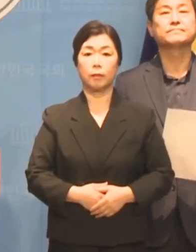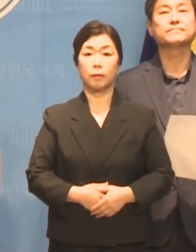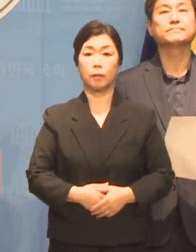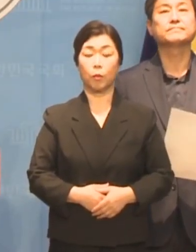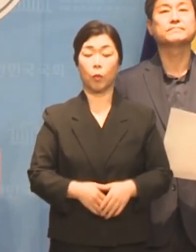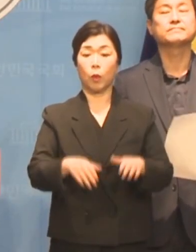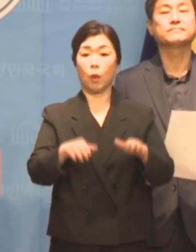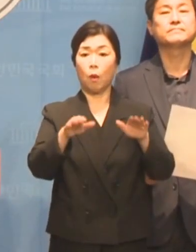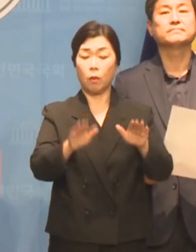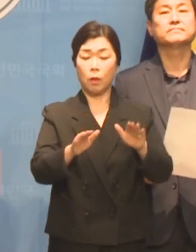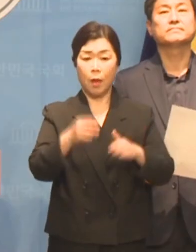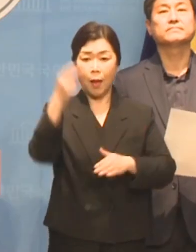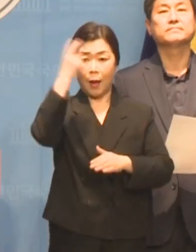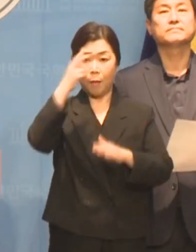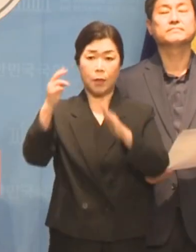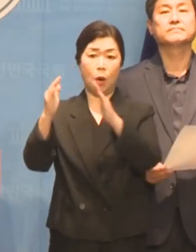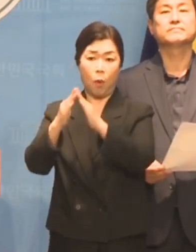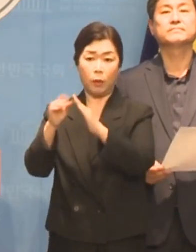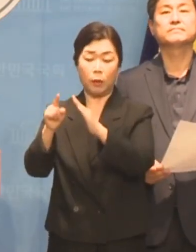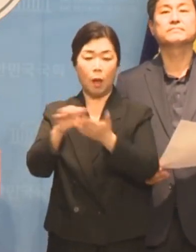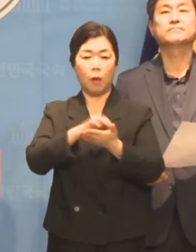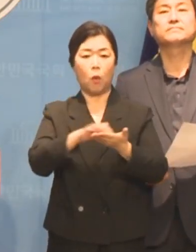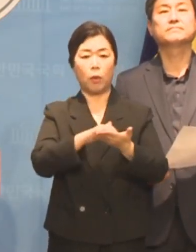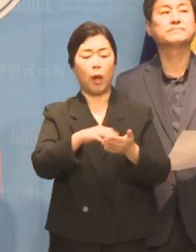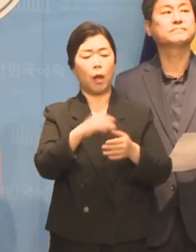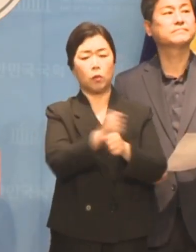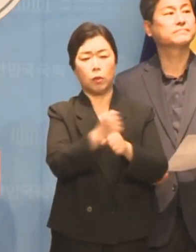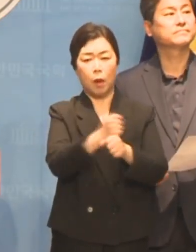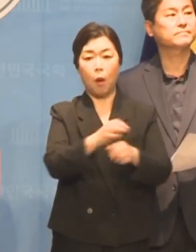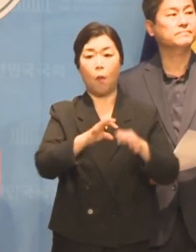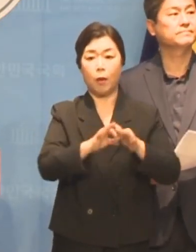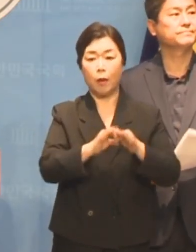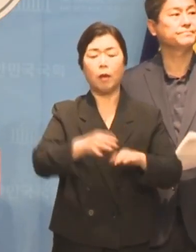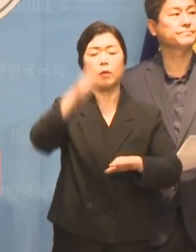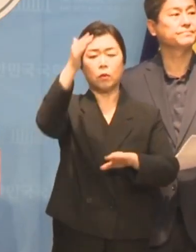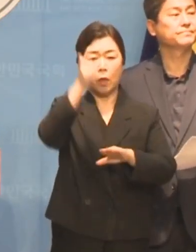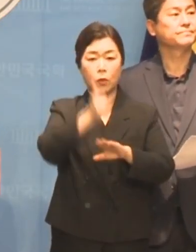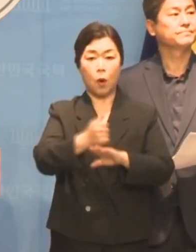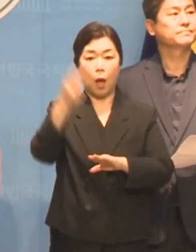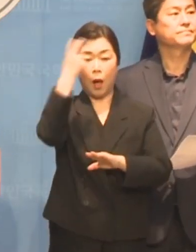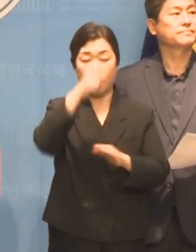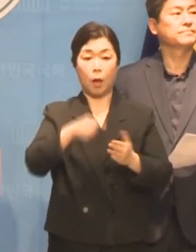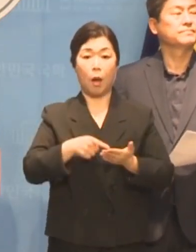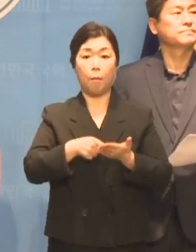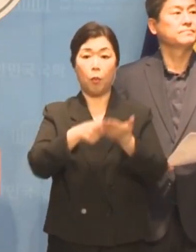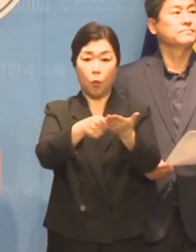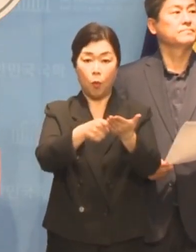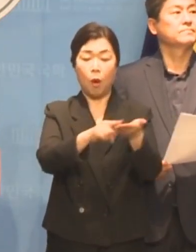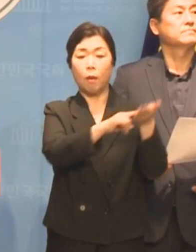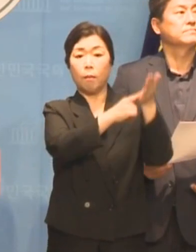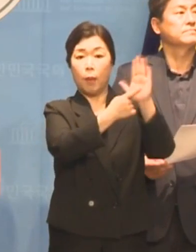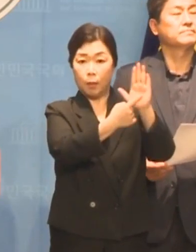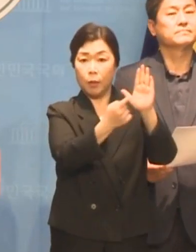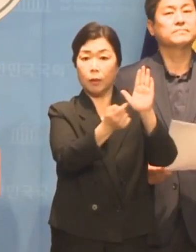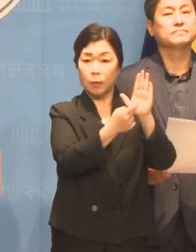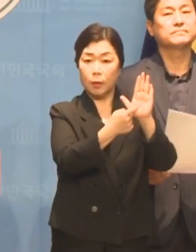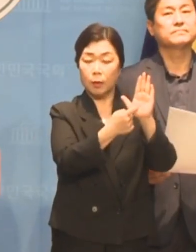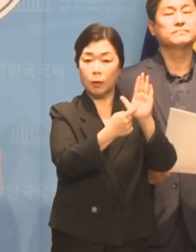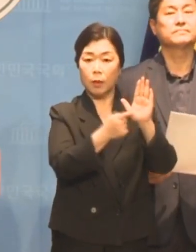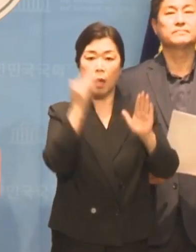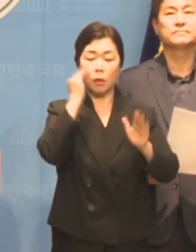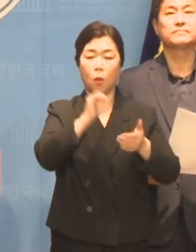네, 오늘 감사원이 통계 조작과 관련하여 최종 감사 보고서를 발표하며